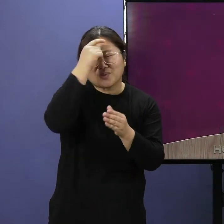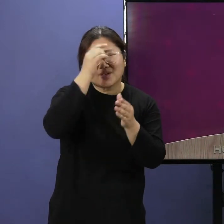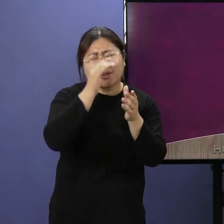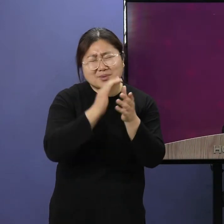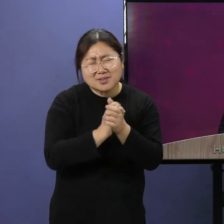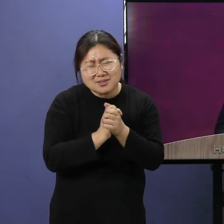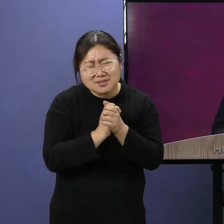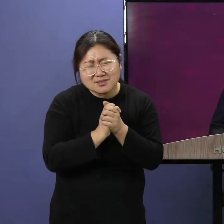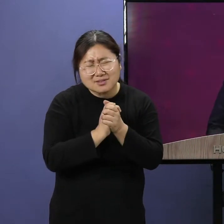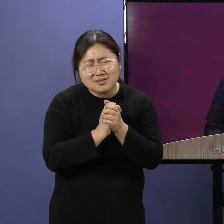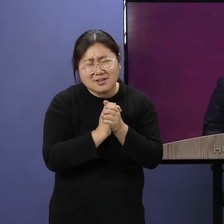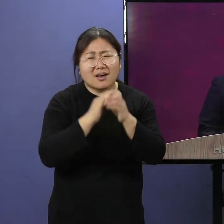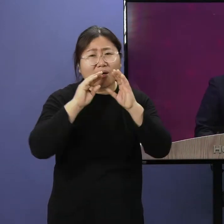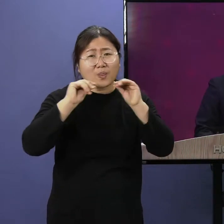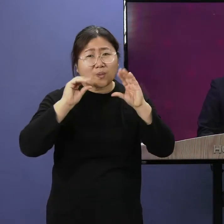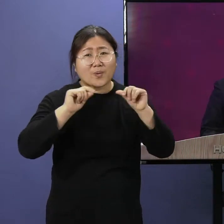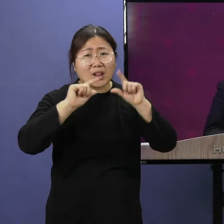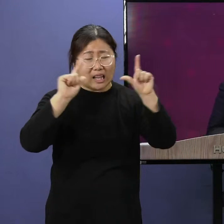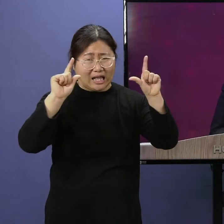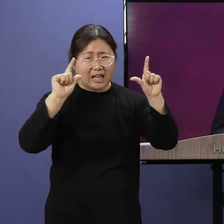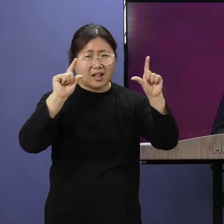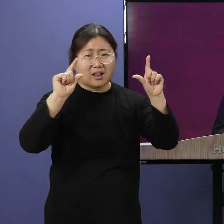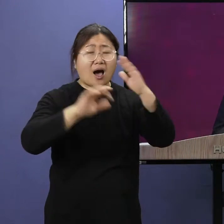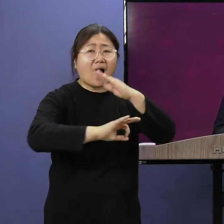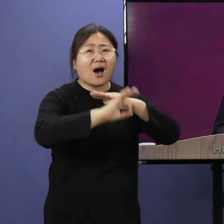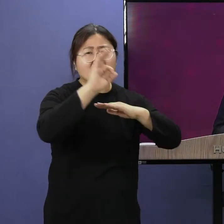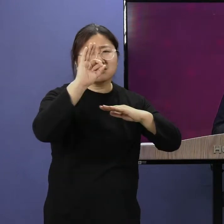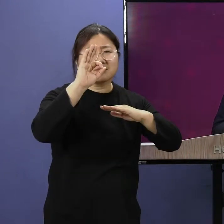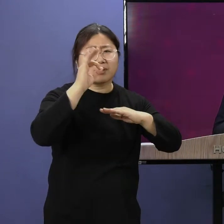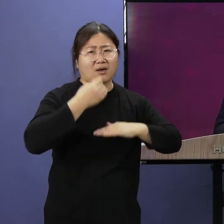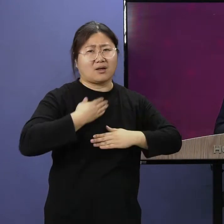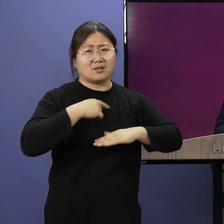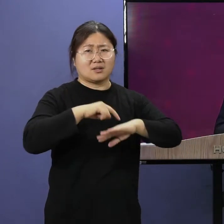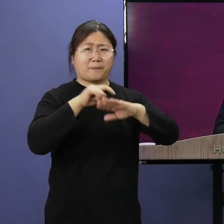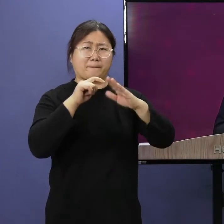토요일날 아침이 되었을 때 제 마음에